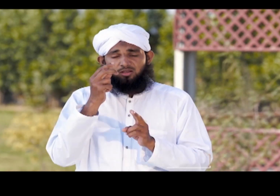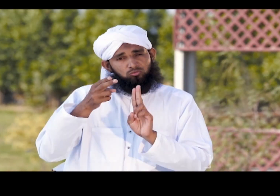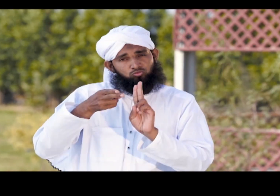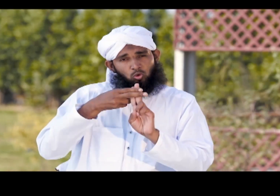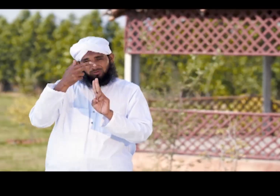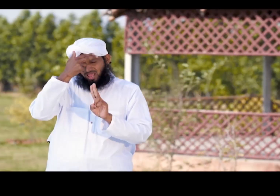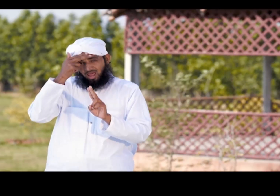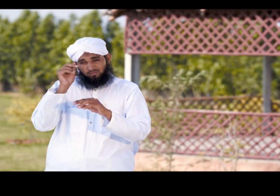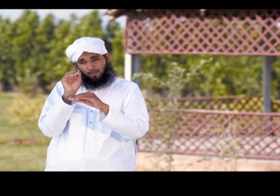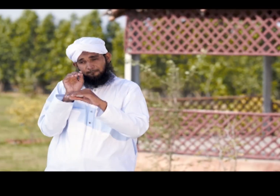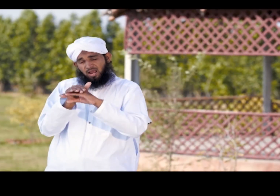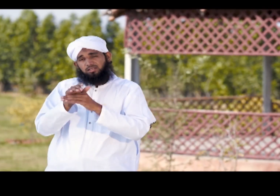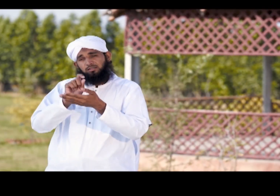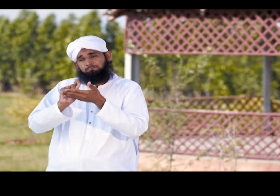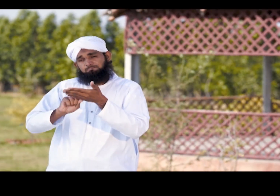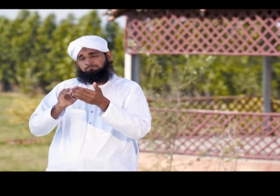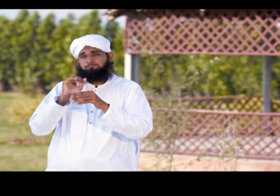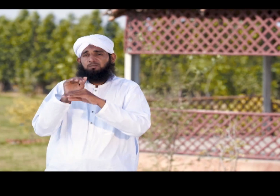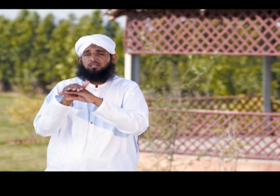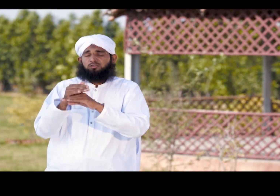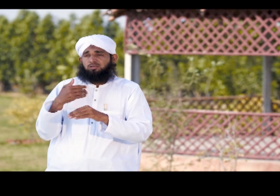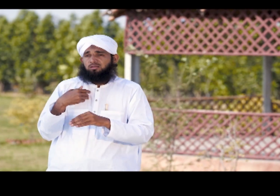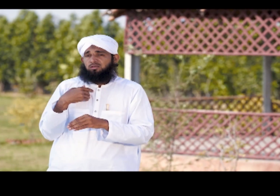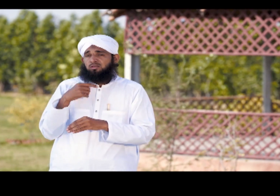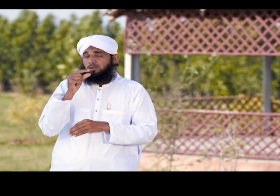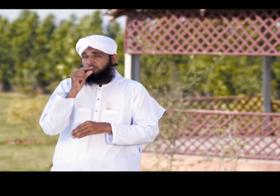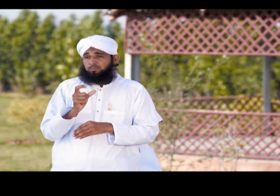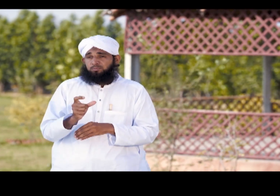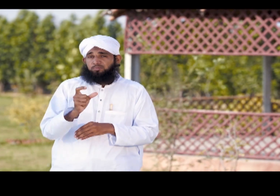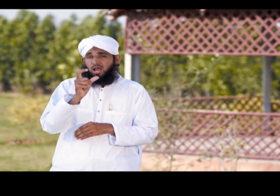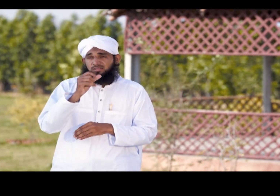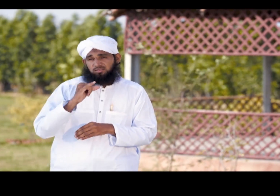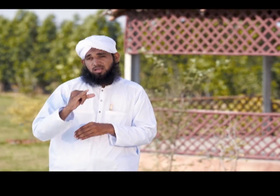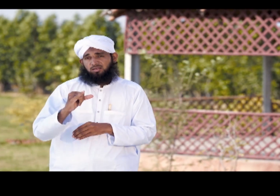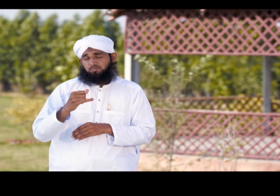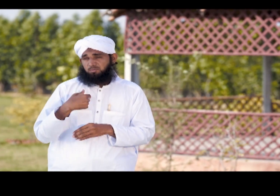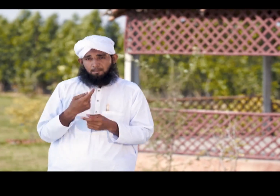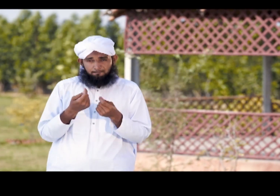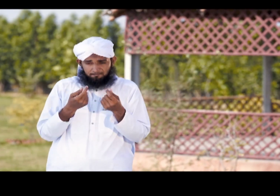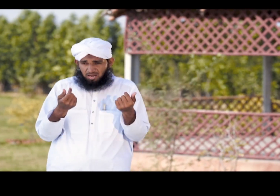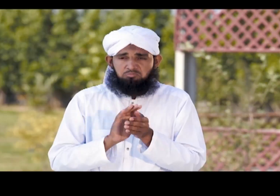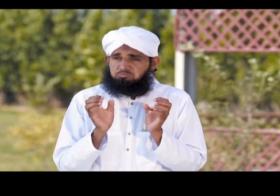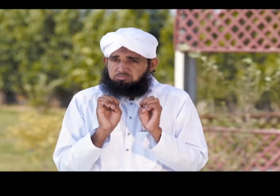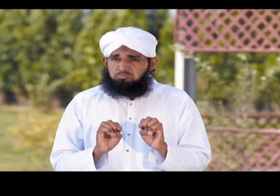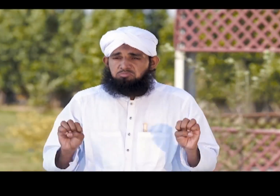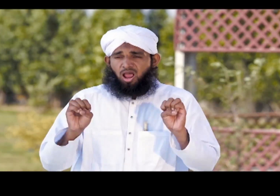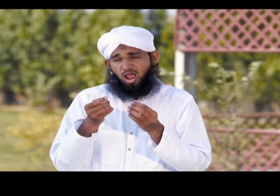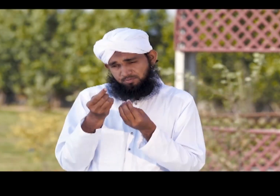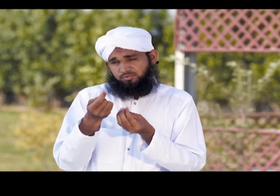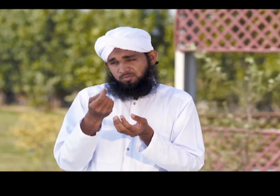بھیجا، رمضان شریف کا مہینہ آنے والا ہے اور میرے پاس خرچ کے لیے کچھ نہیں، قرض کے طور پر 1000